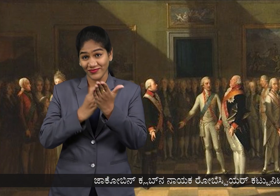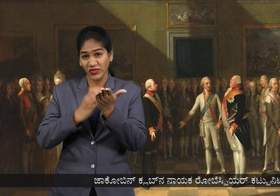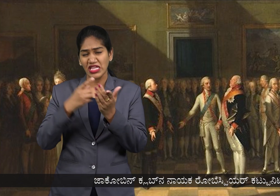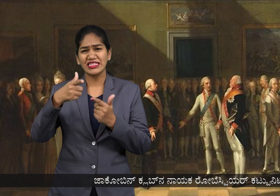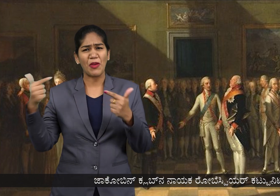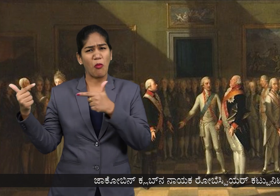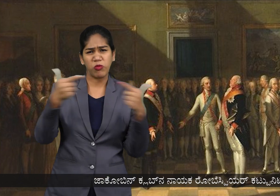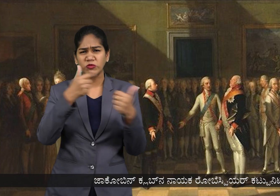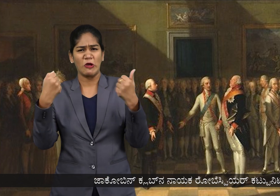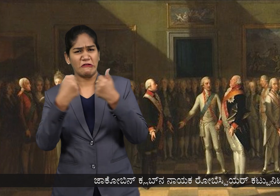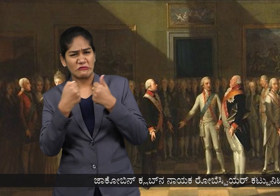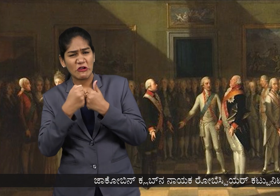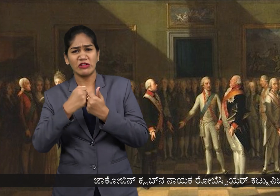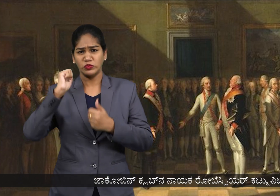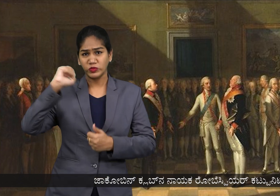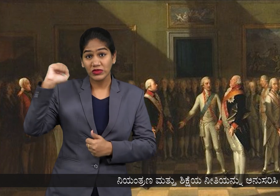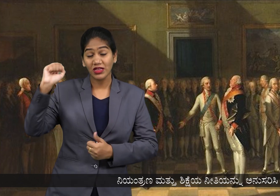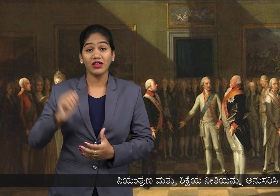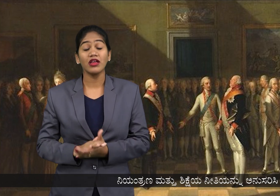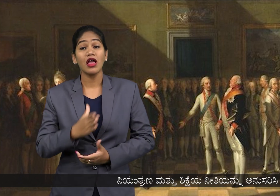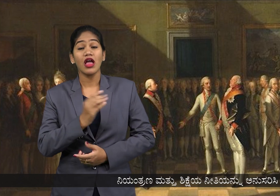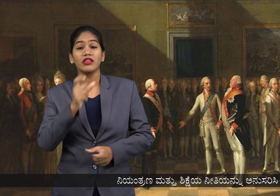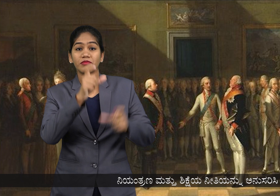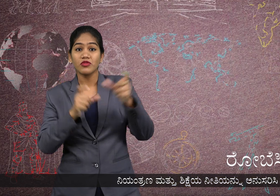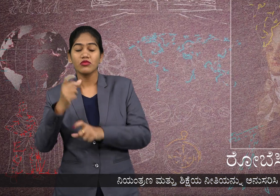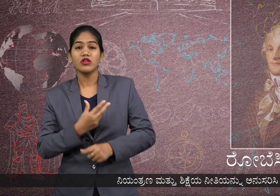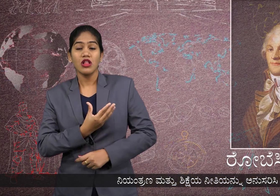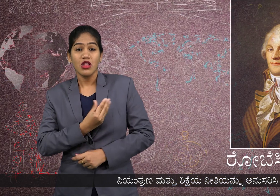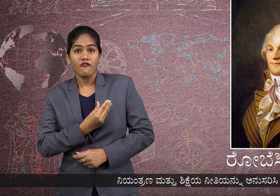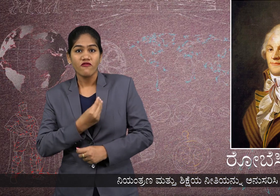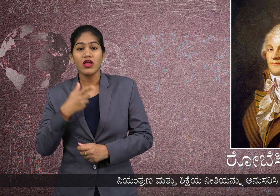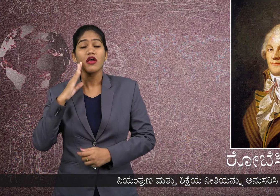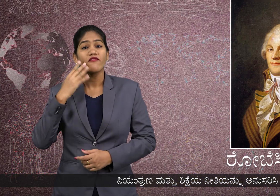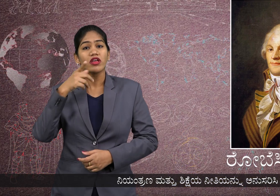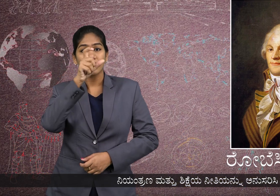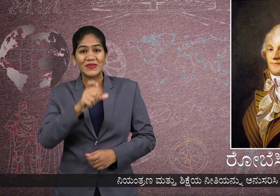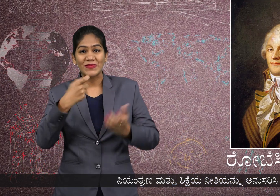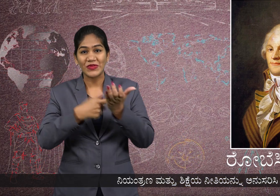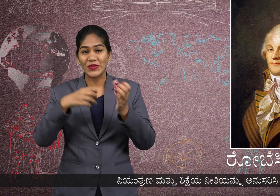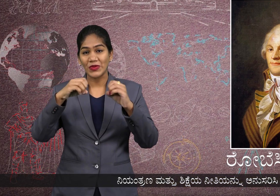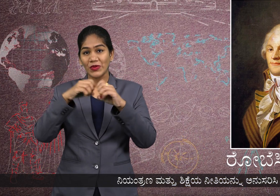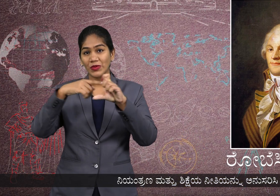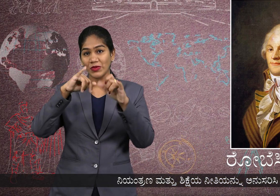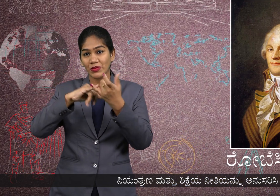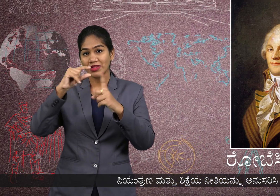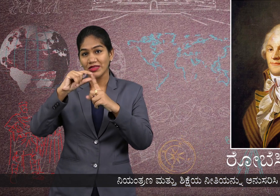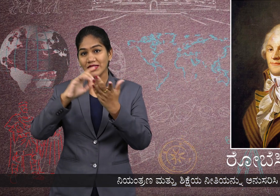ಜಾಕೋಬಿನ್ ಕ್ಲಬ್‌ನ ನಾಯಕ ರೋಬೋಸ್ಪಿಯರ್ ಕಟ್ಟುನಿಟ್ಟಾದ ನಿಯಂತ್ರಣ ಮತ್ತು ಶಿಕ್ಷೆಯ ನೀತಿಯನ್ನ ಅನುಸರಿಸಿ